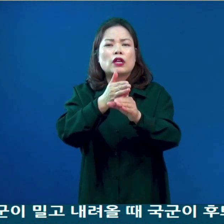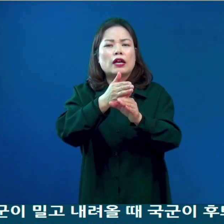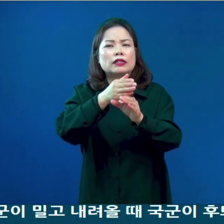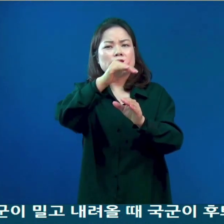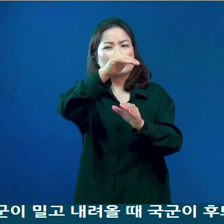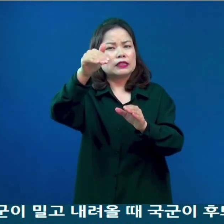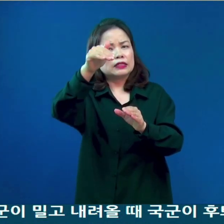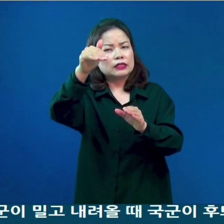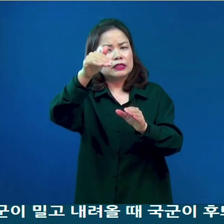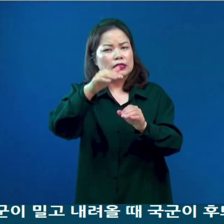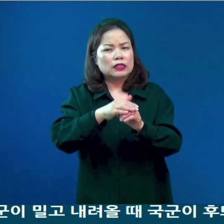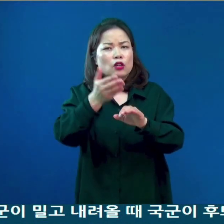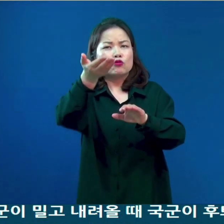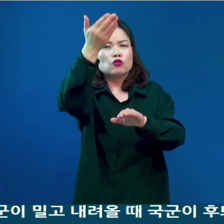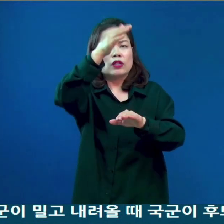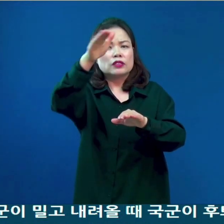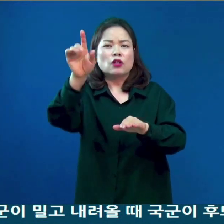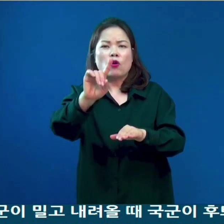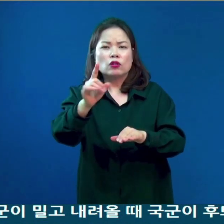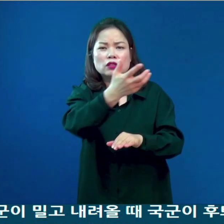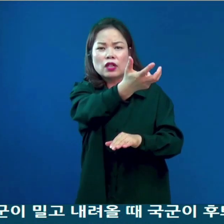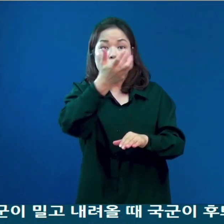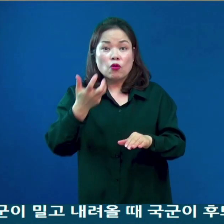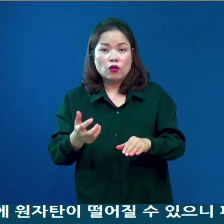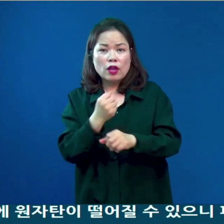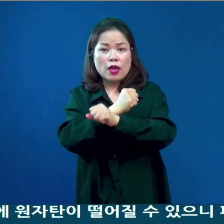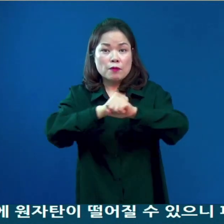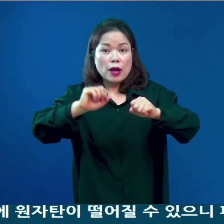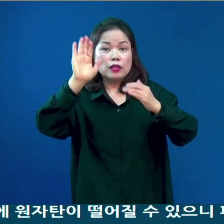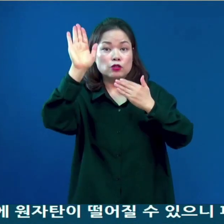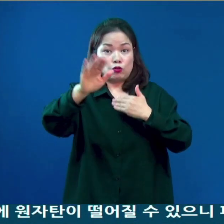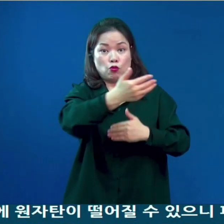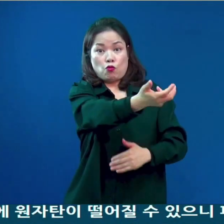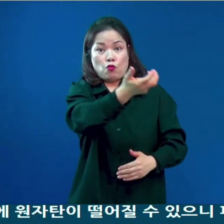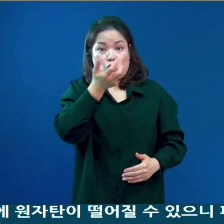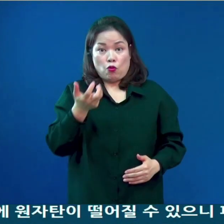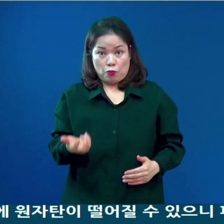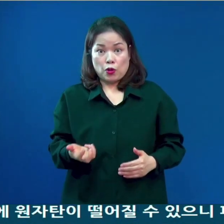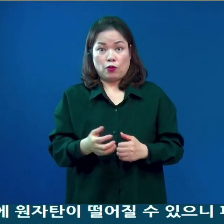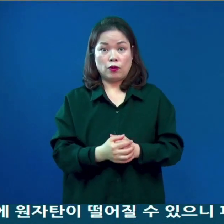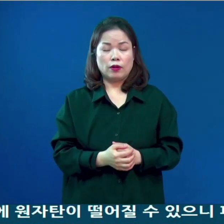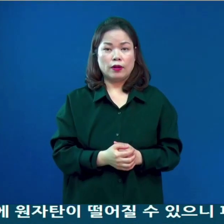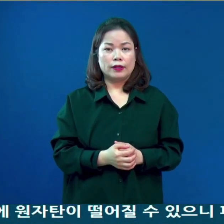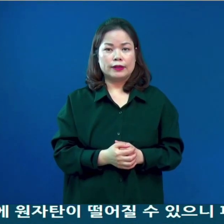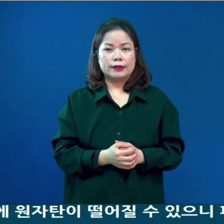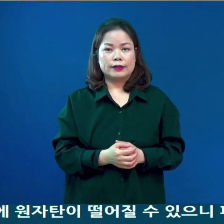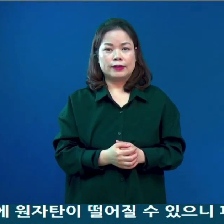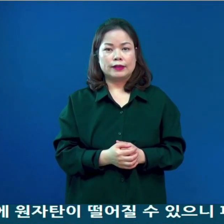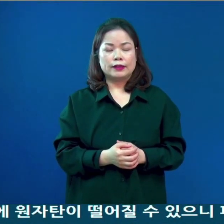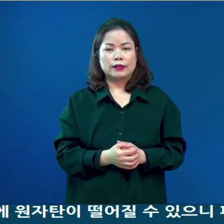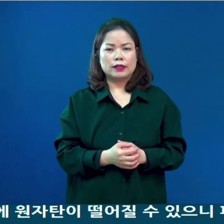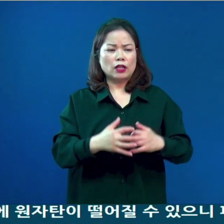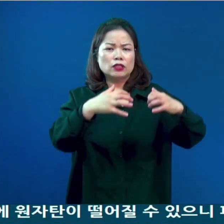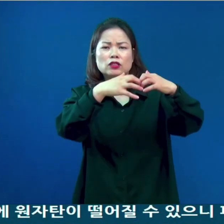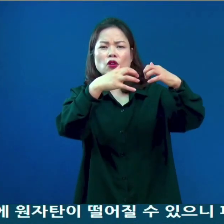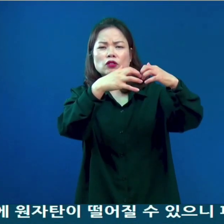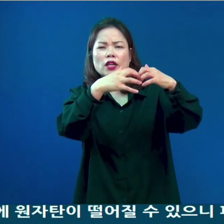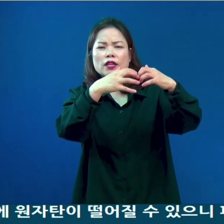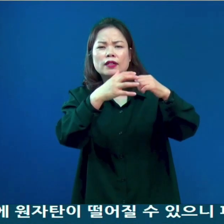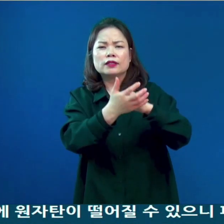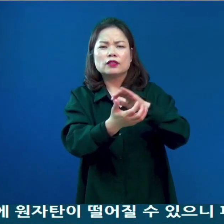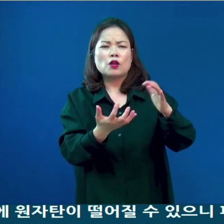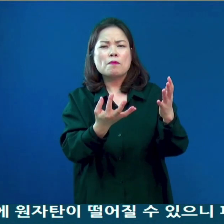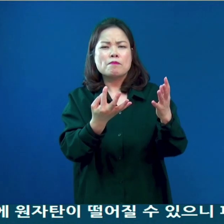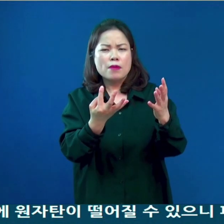이 상류층은 언제 왔느냐? 해방 이전에도 왔고요. 그 다음에 이 전쟁 이전에